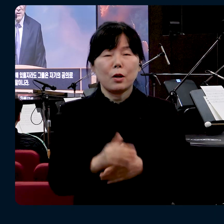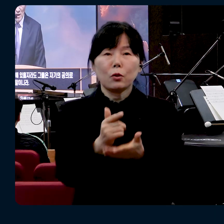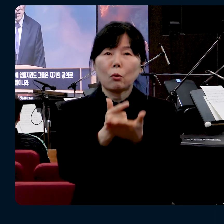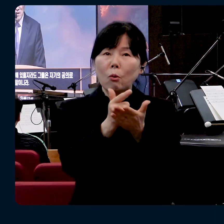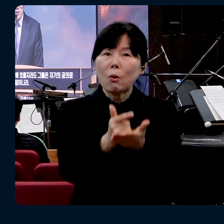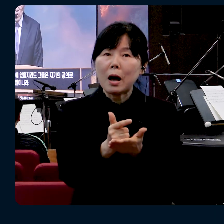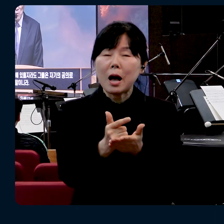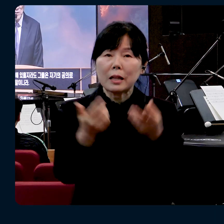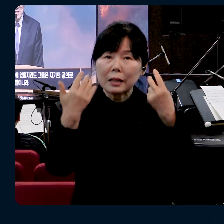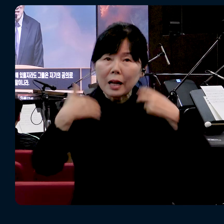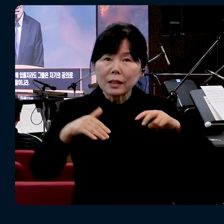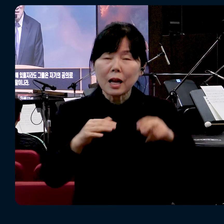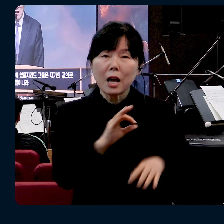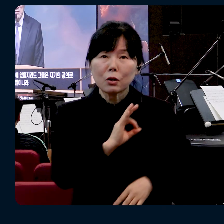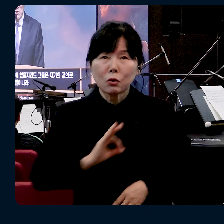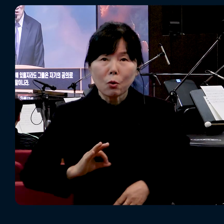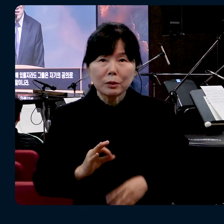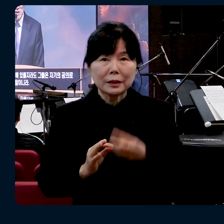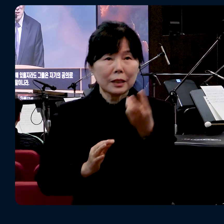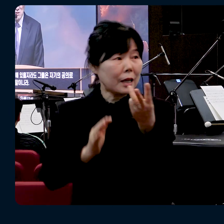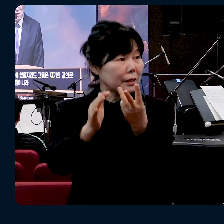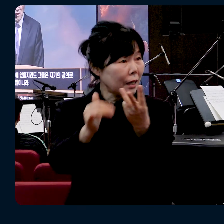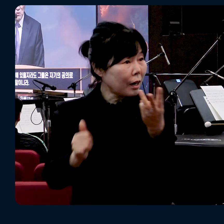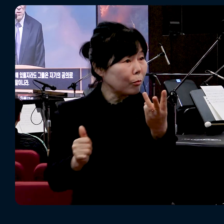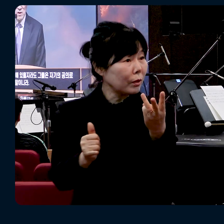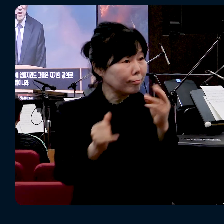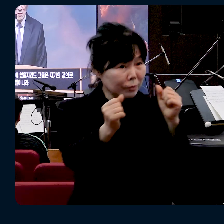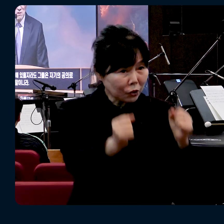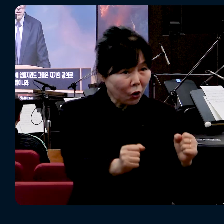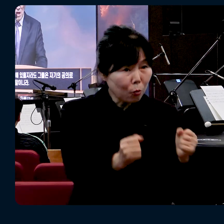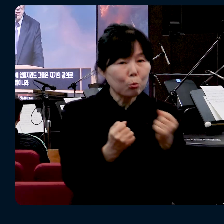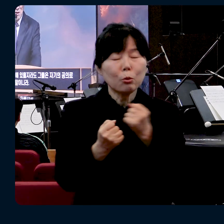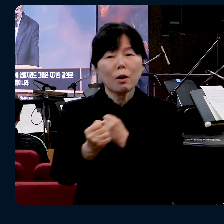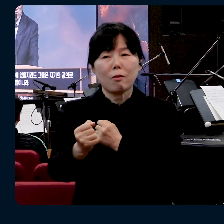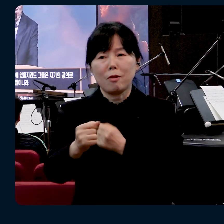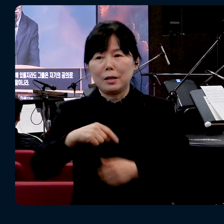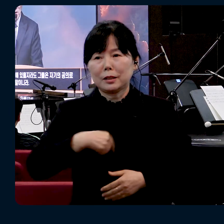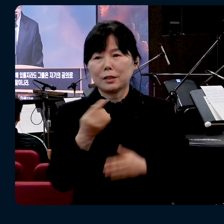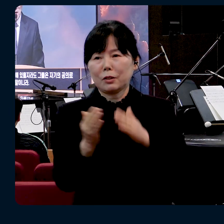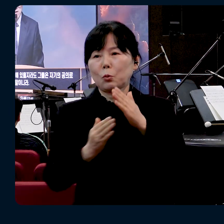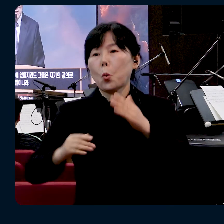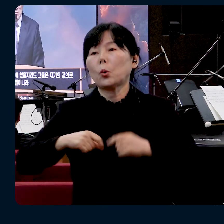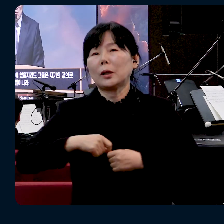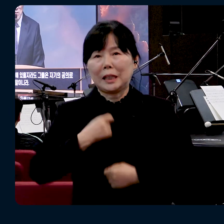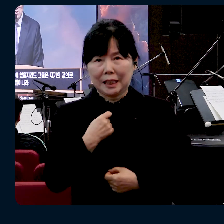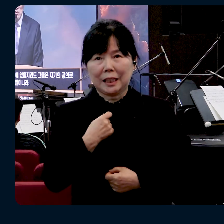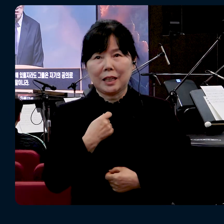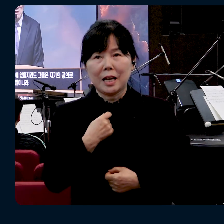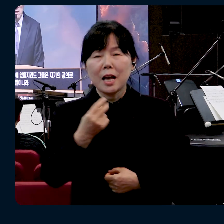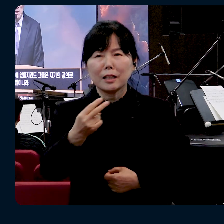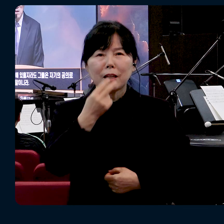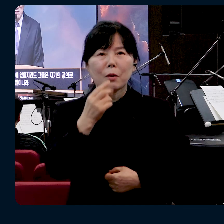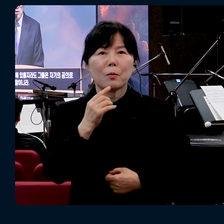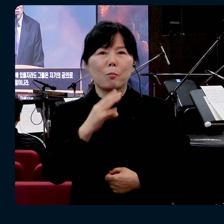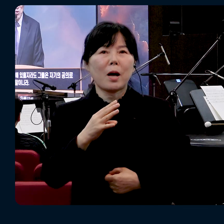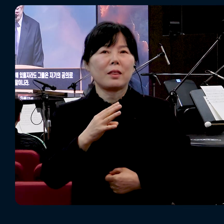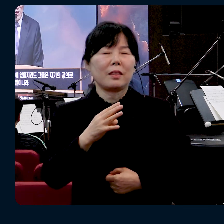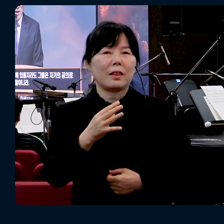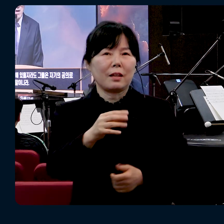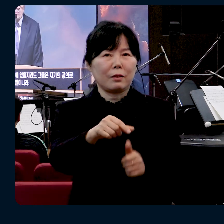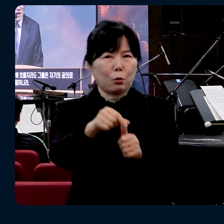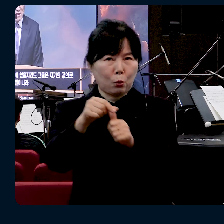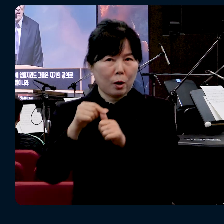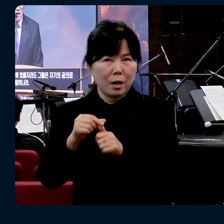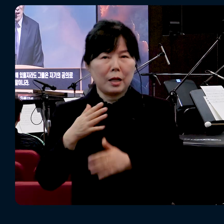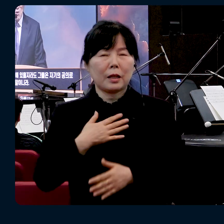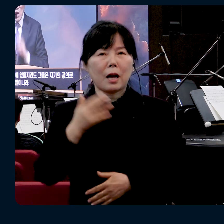노아, 다니엘, 욥 이 세 사람이 거기에 있을지라도 그들은 자기의 공의로 자기의 생명만 건지리라. 나 주